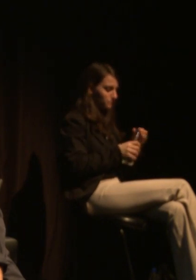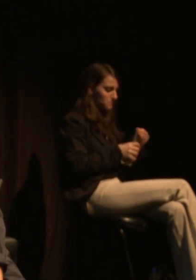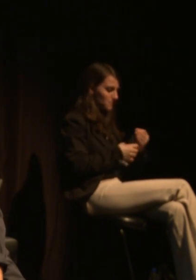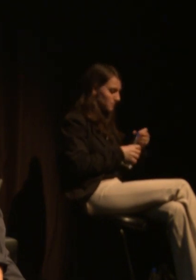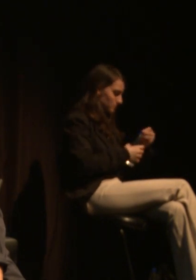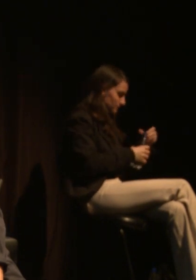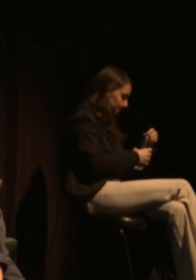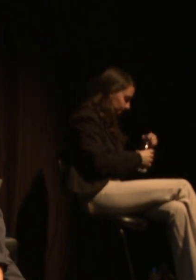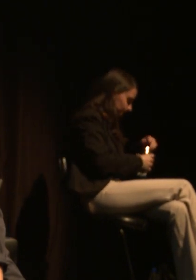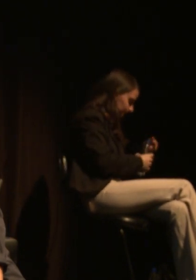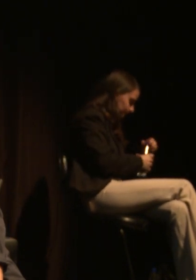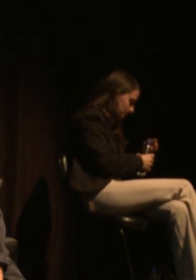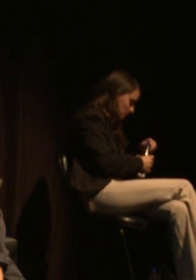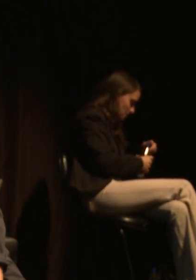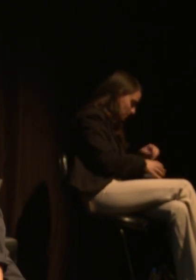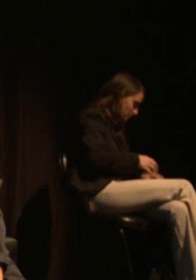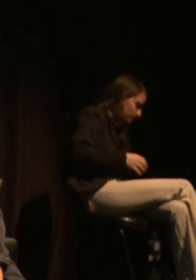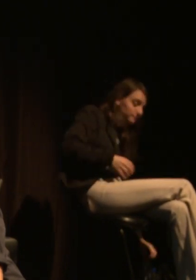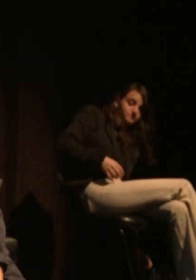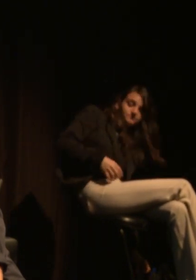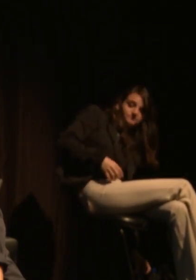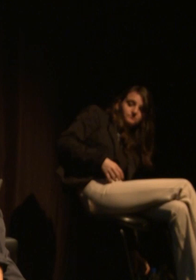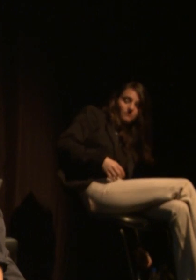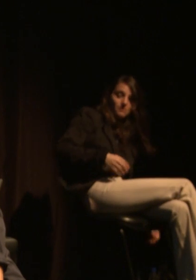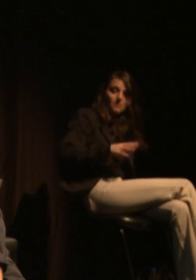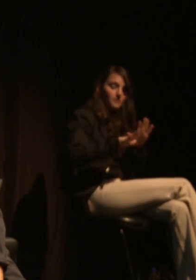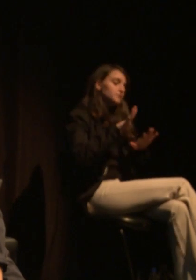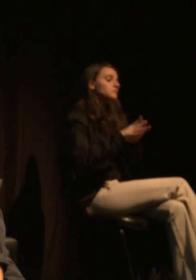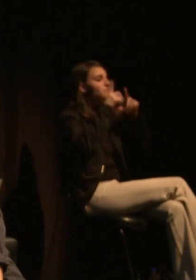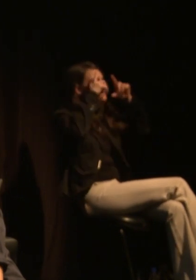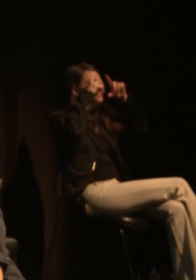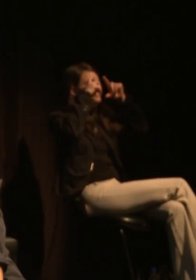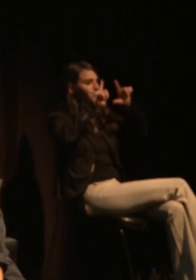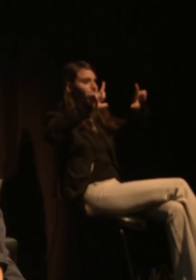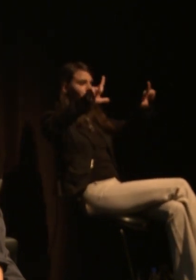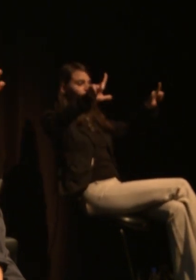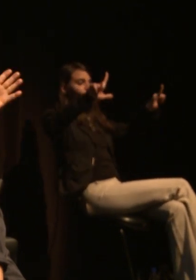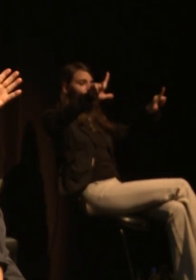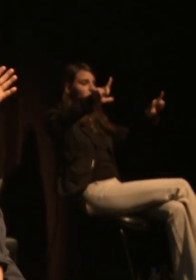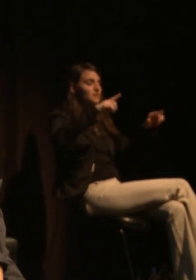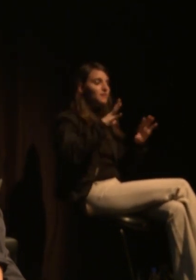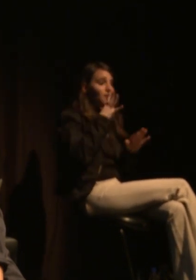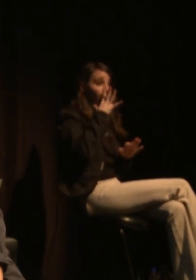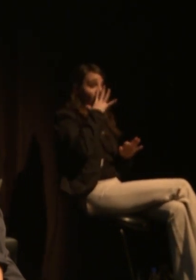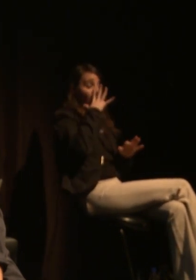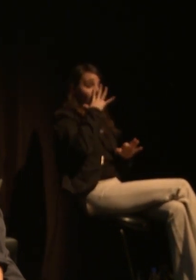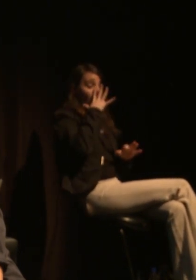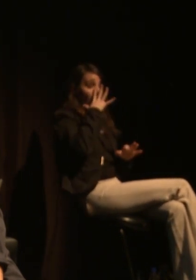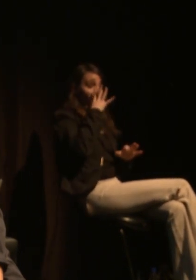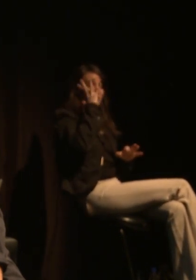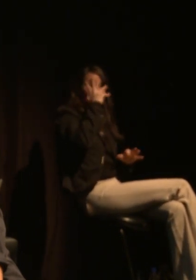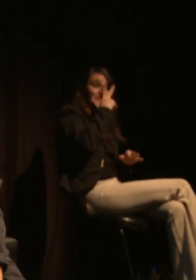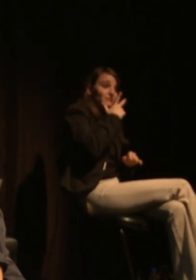fotos. Às vezes a primeira página era uma foto só enorme. Então aquilo para nós jovens era um